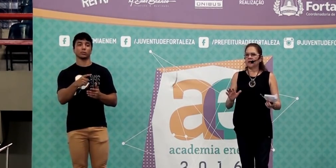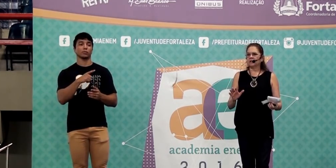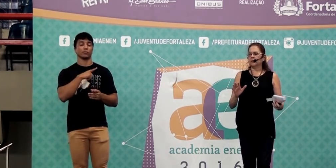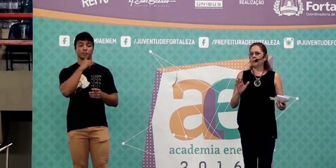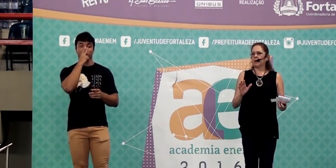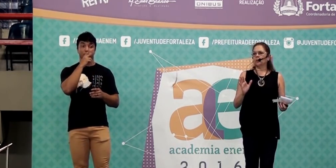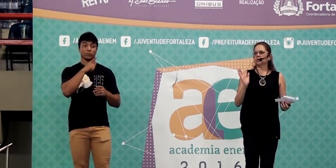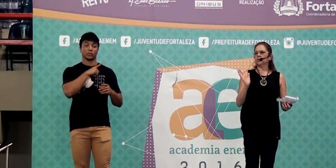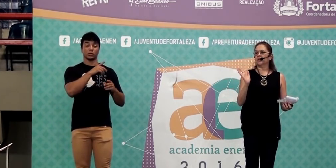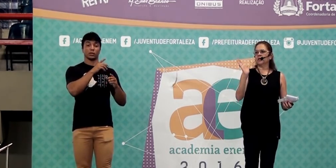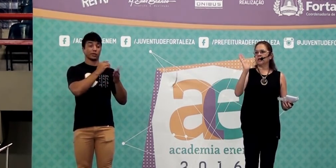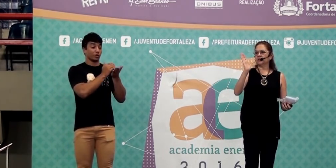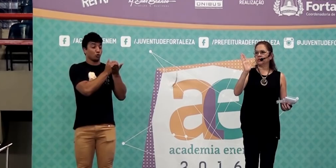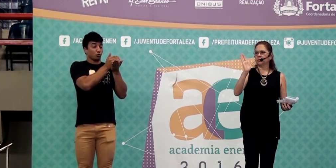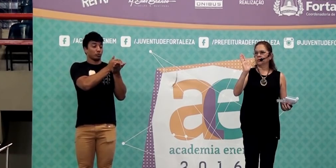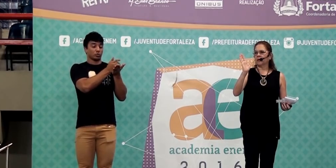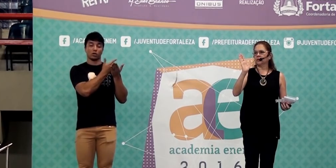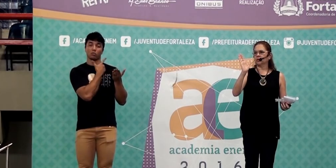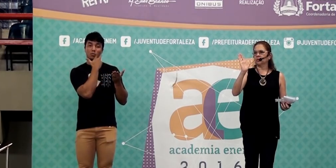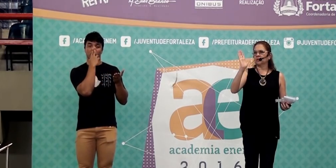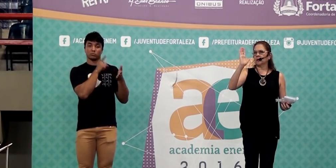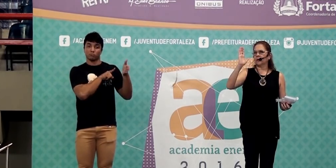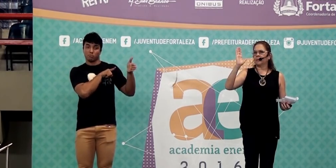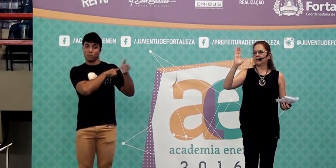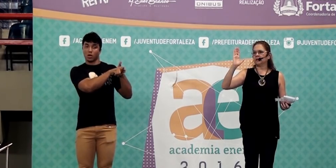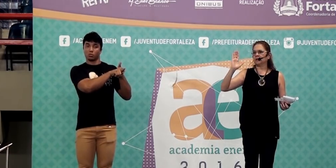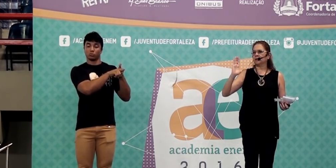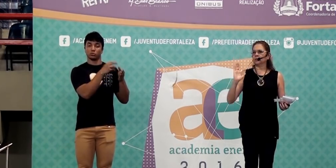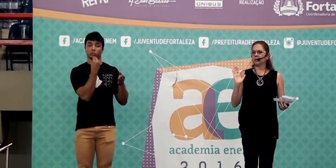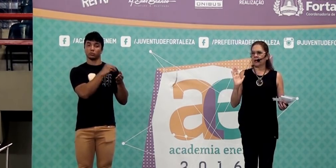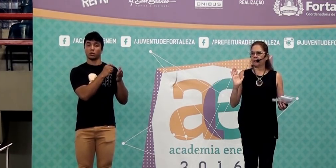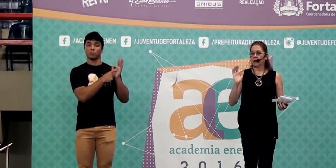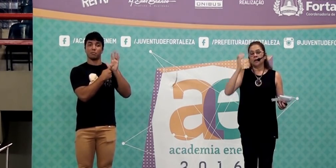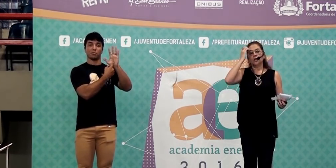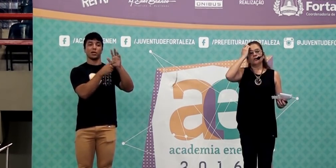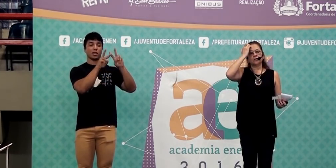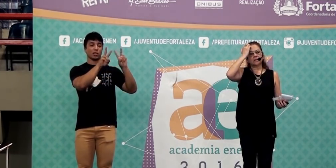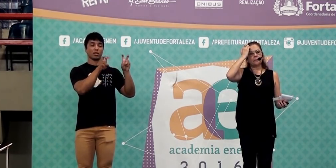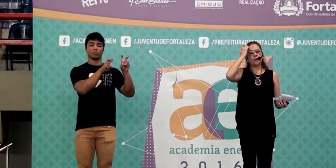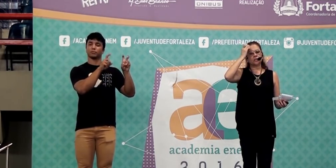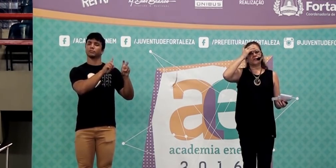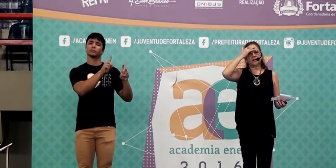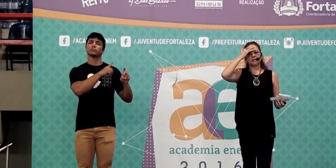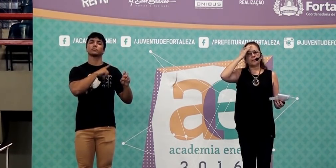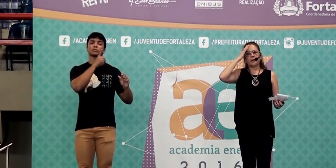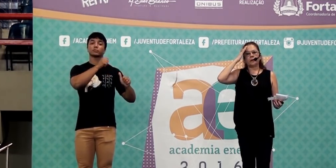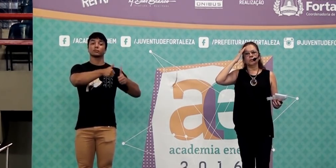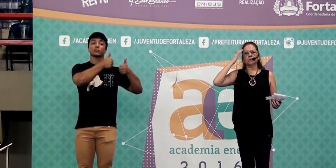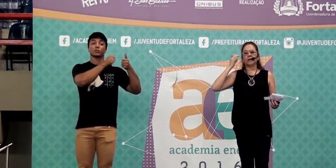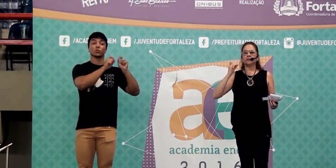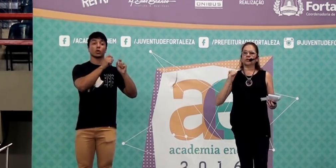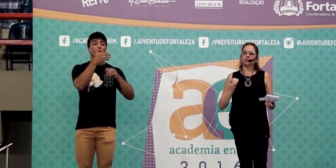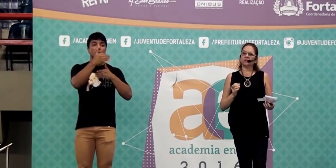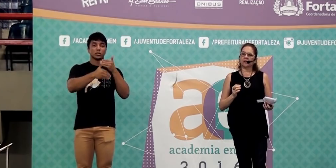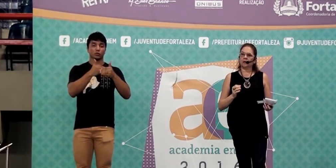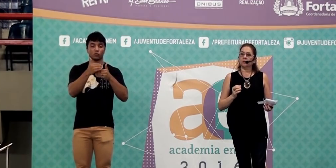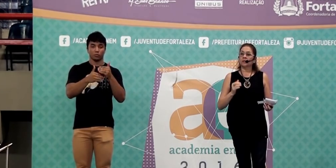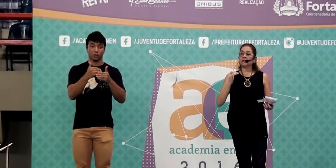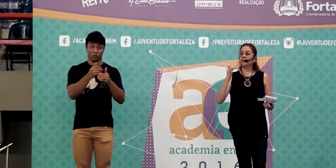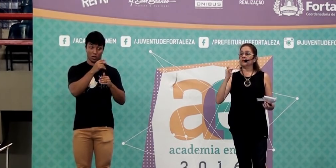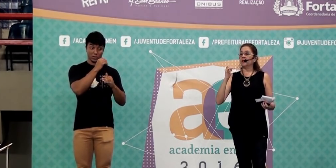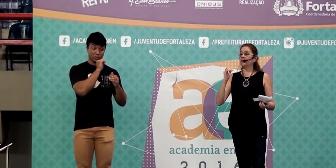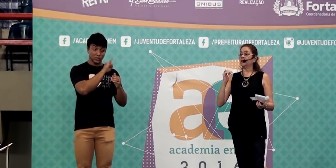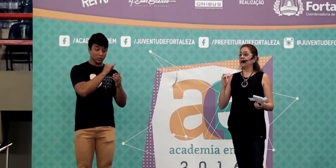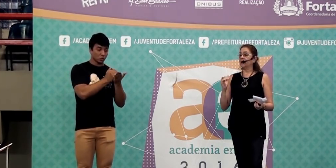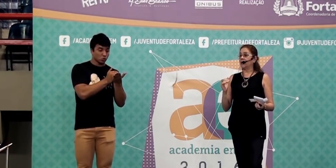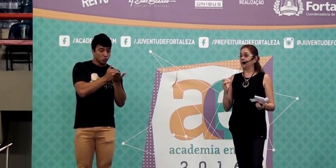Não façam pergunta no início, na introdução, na apresentação do tema. Você pode fazer pergunta na introdução,